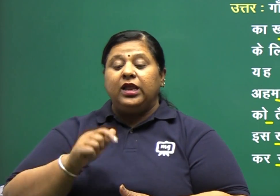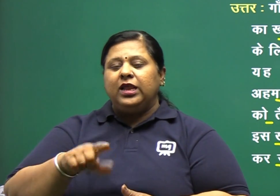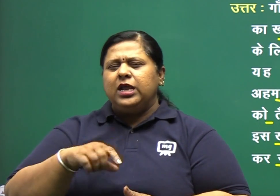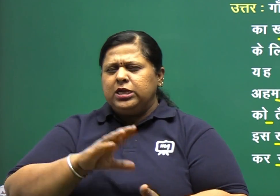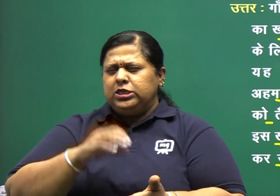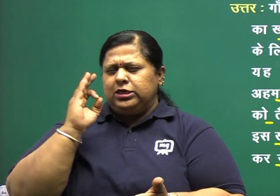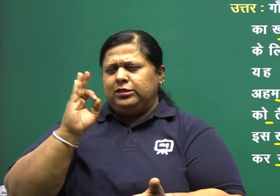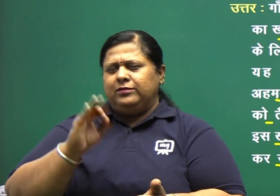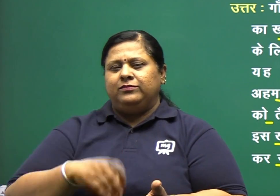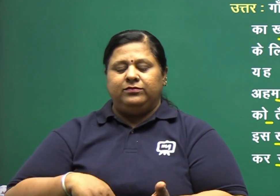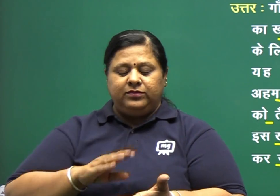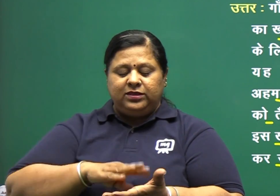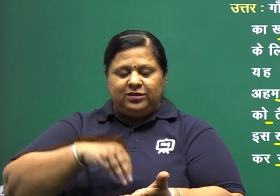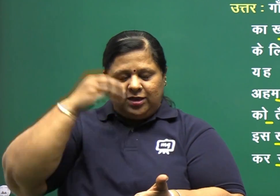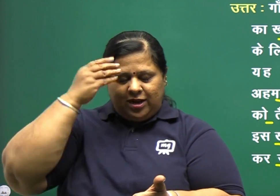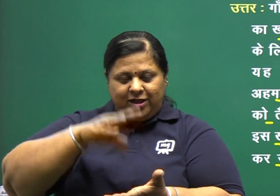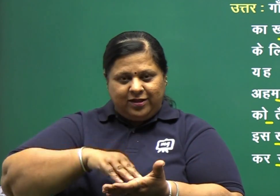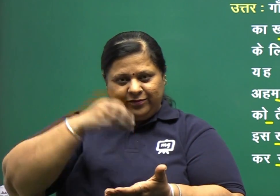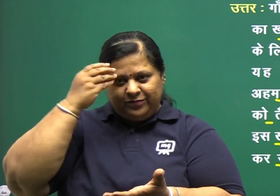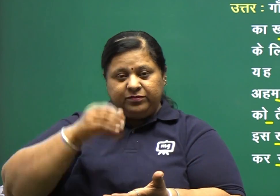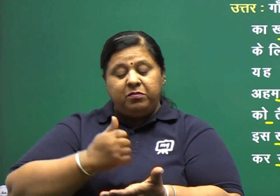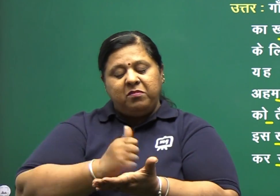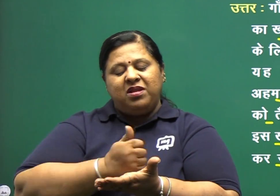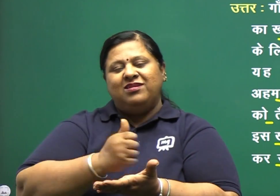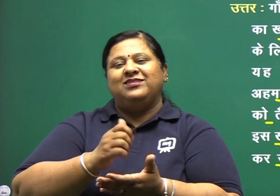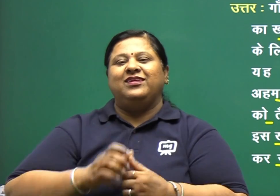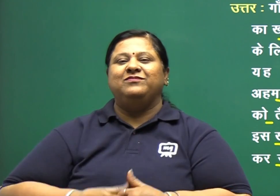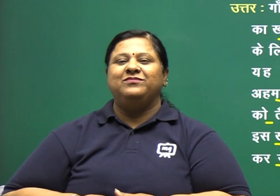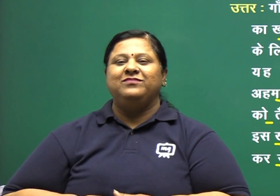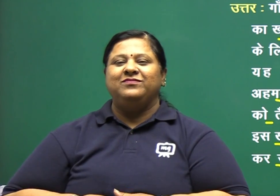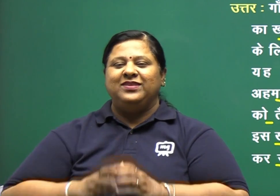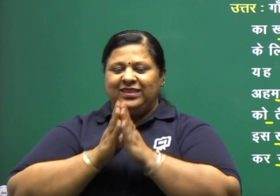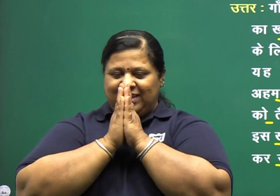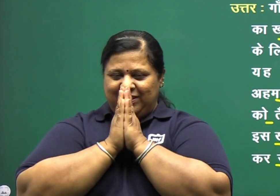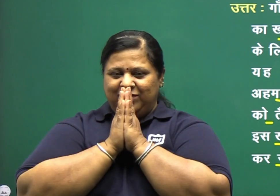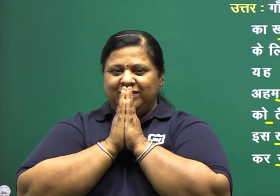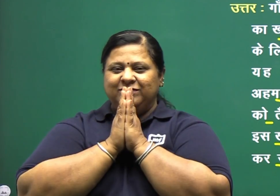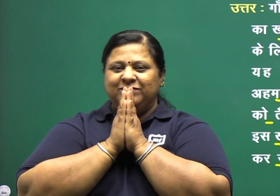इन्हें अच्छे से सीखने का प्रयास करें। धन्यवाद।